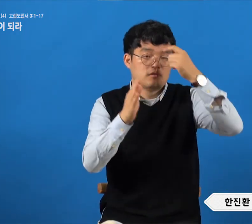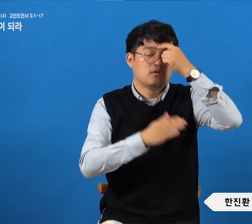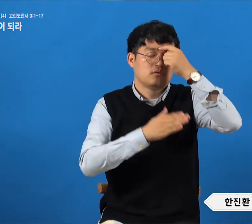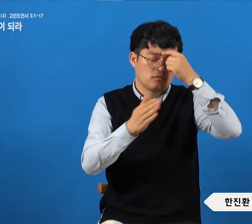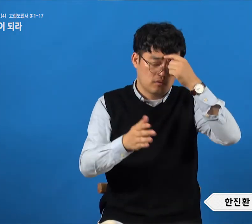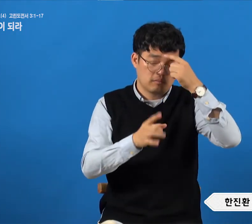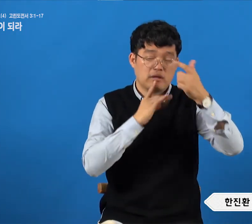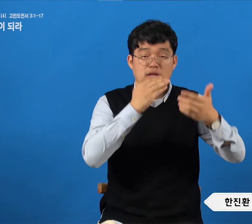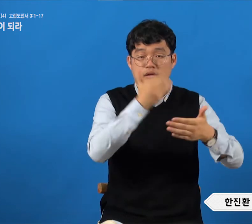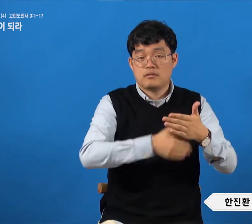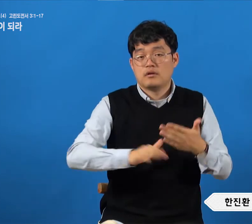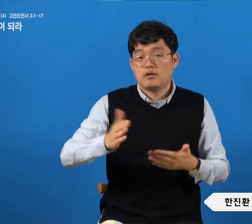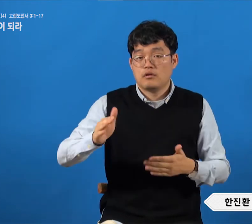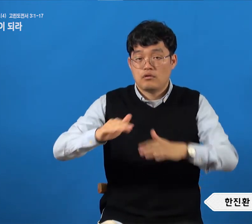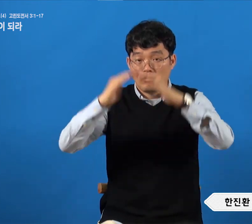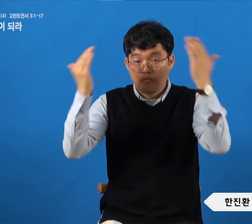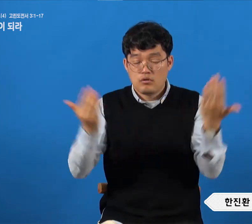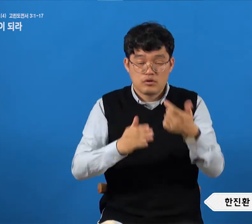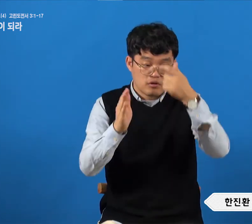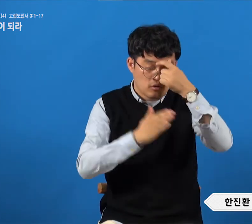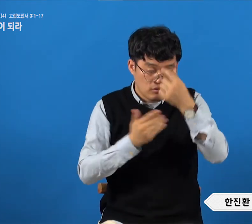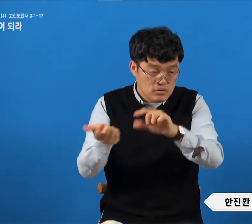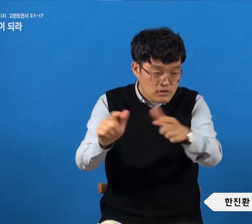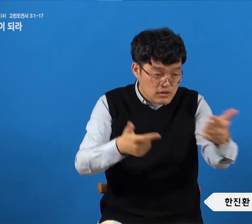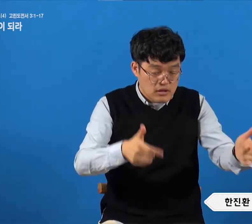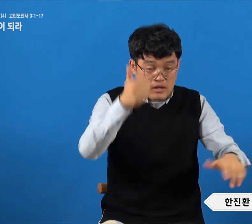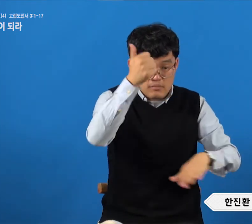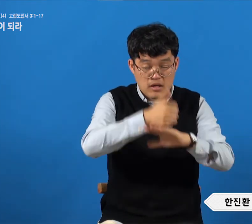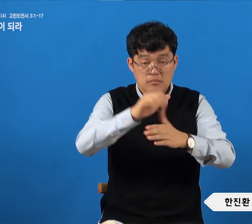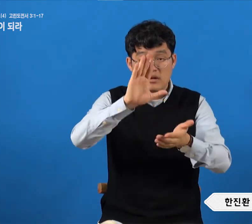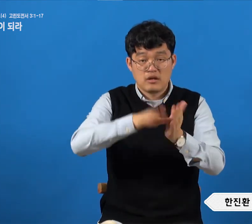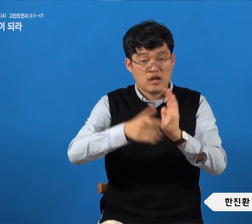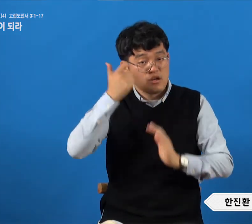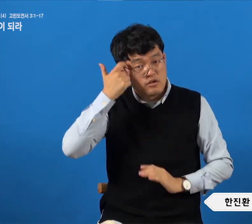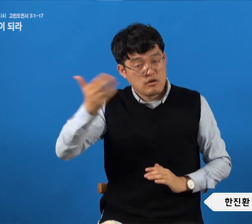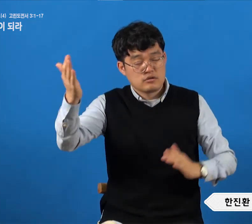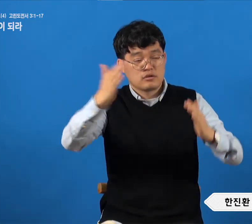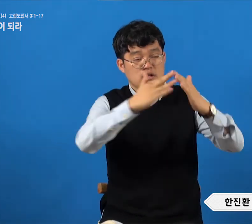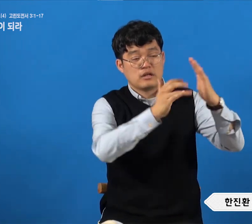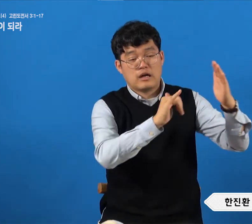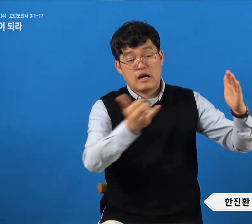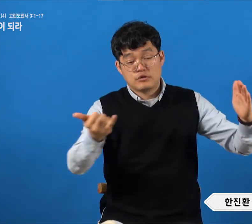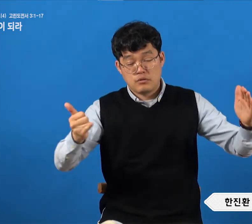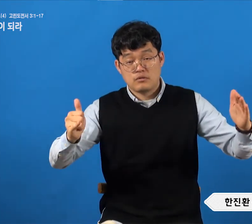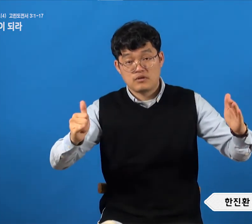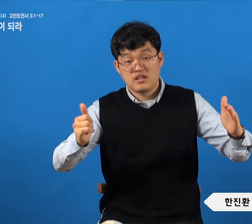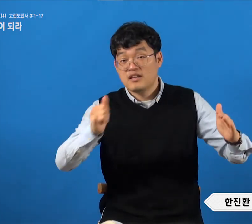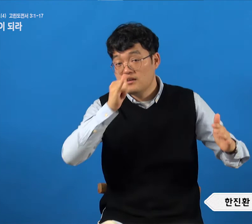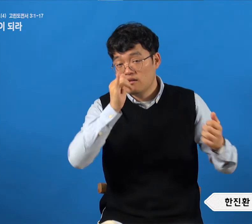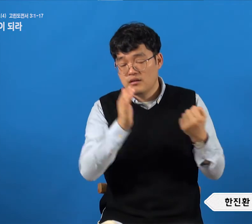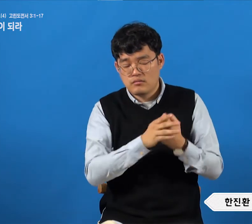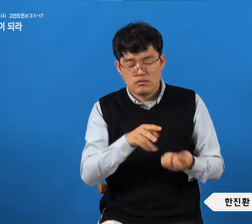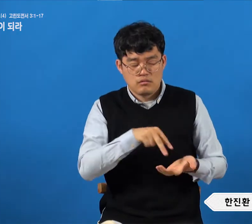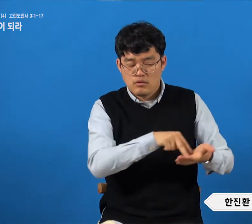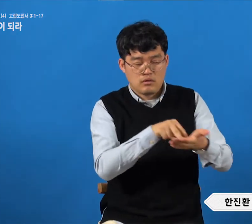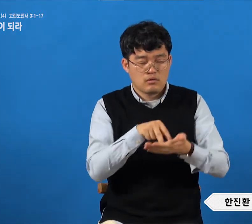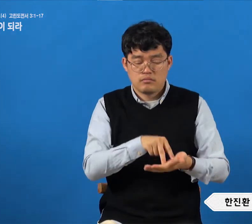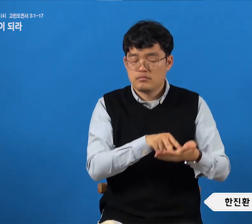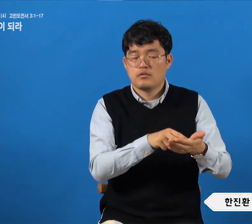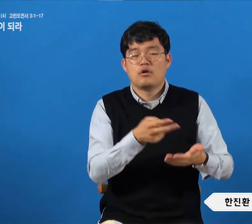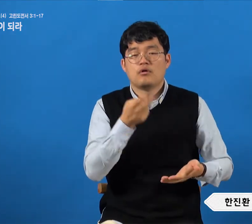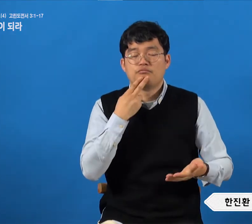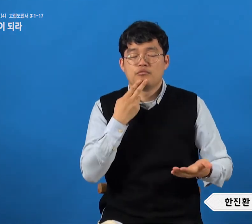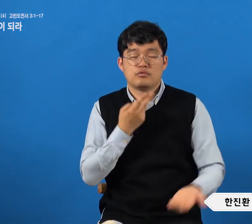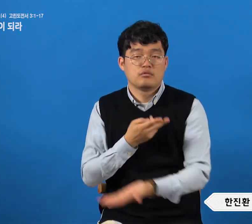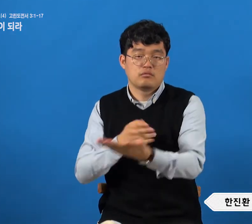우리 성도들 모두가 마지막 순간에 이 영적인 가족이 있기에 외롭지 않은 분들 되시기를